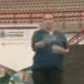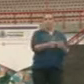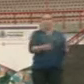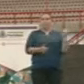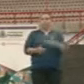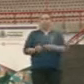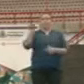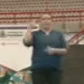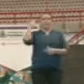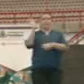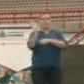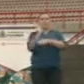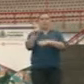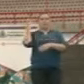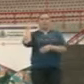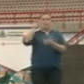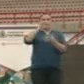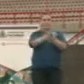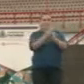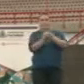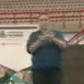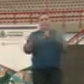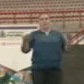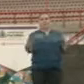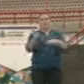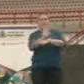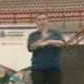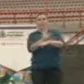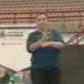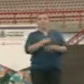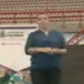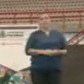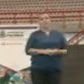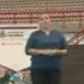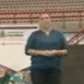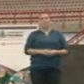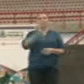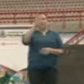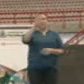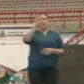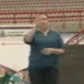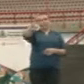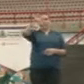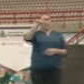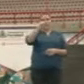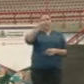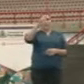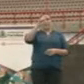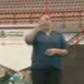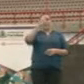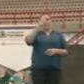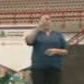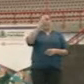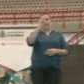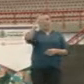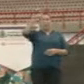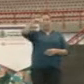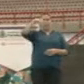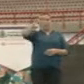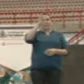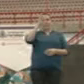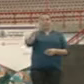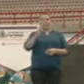certo? Beleza? E a gente, nesse Renascimento, ainda vai ter figuras altamente